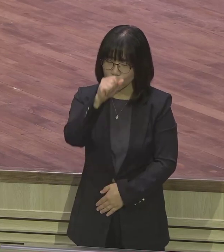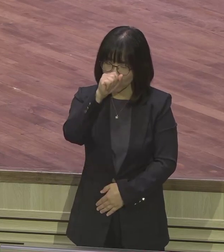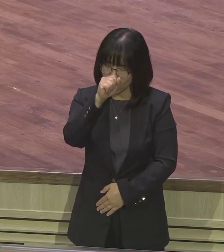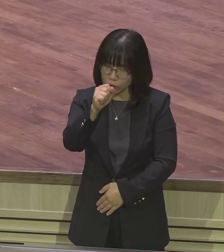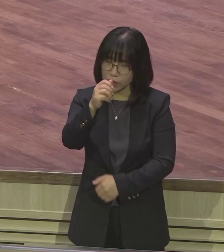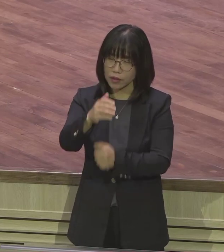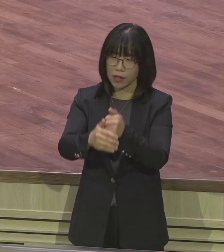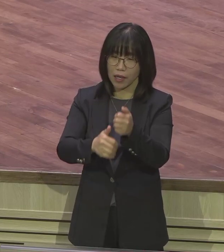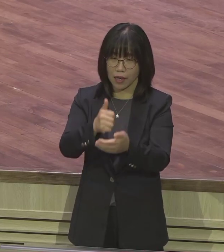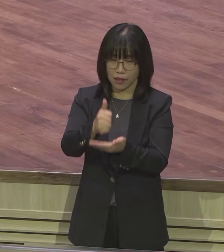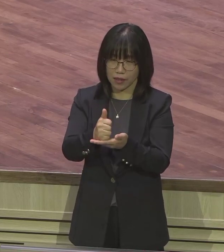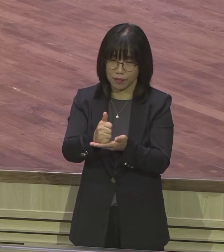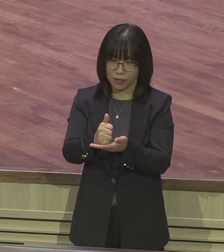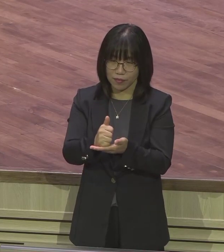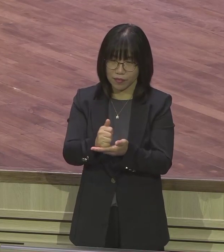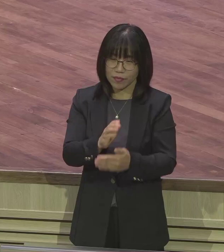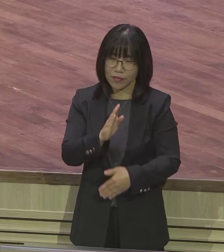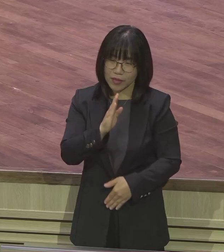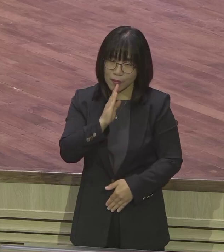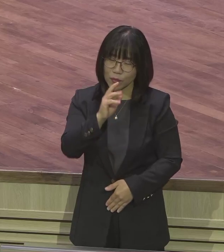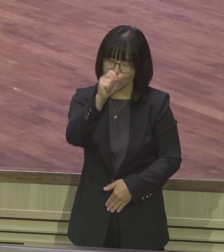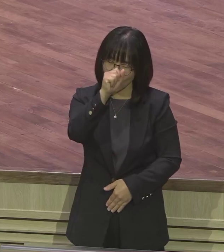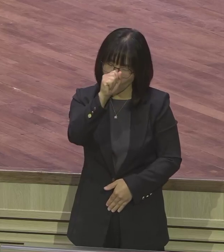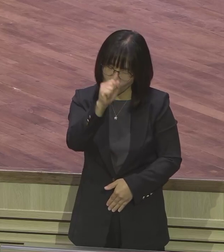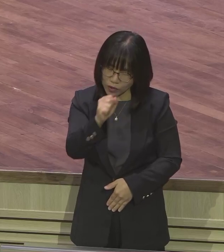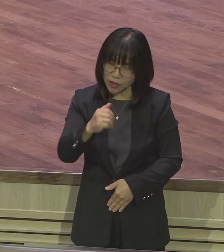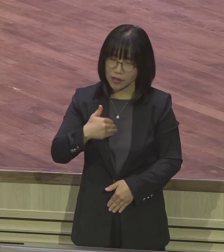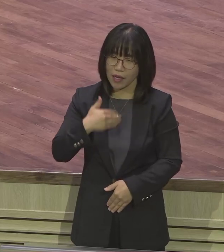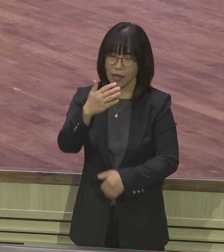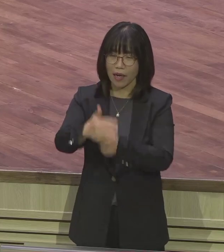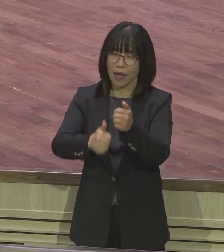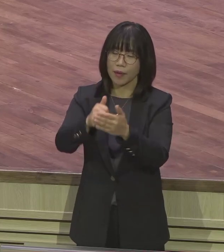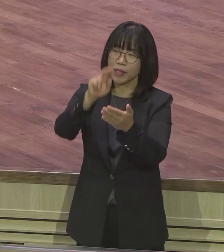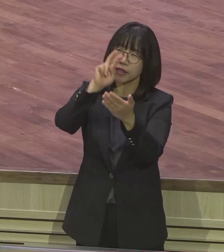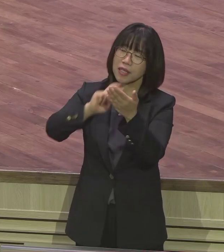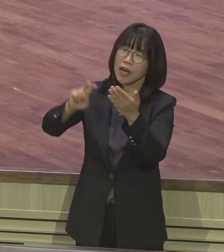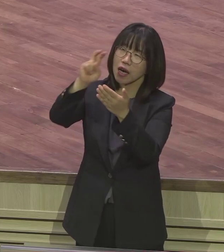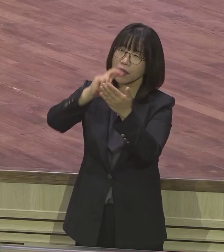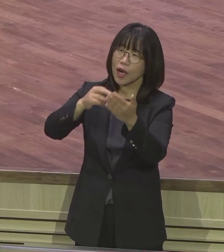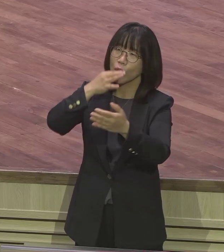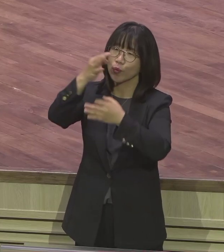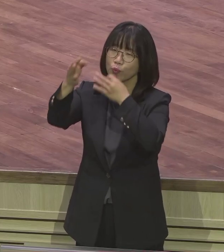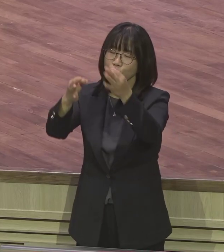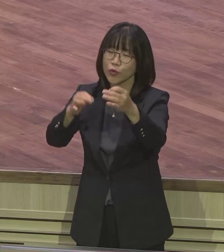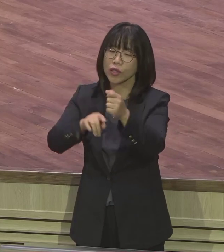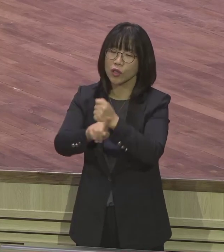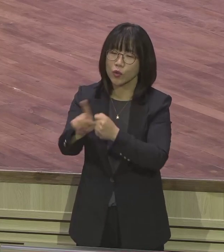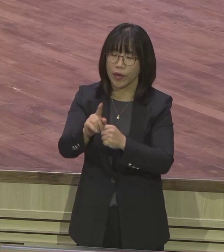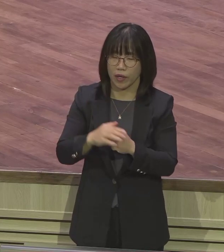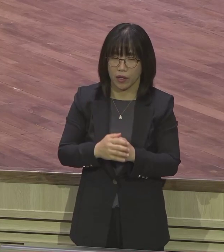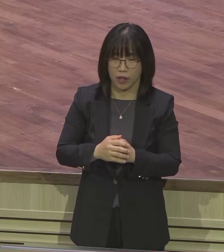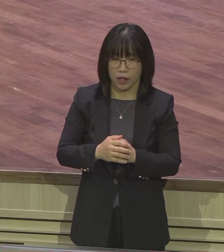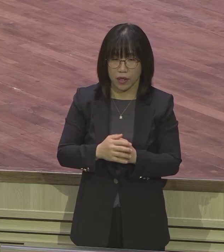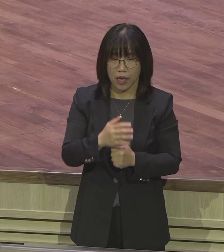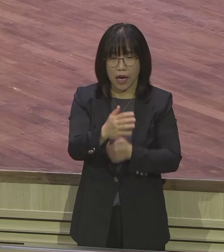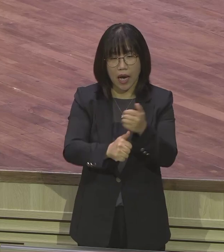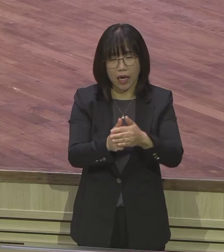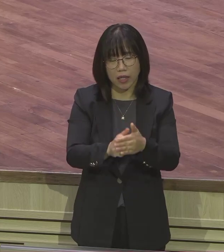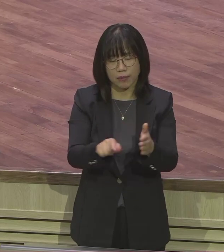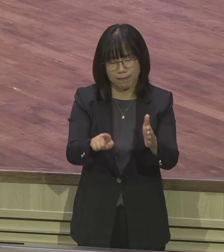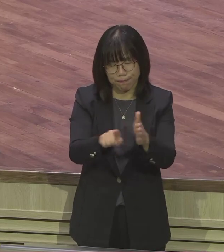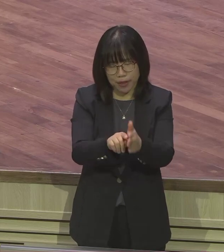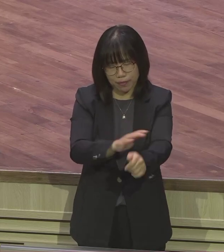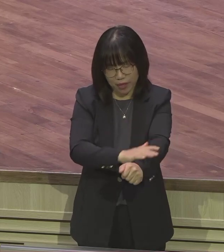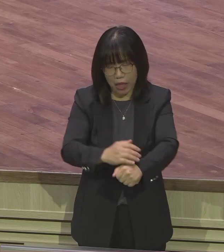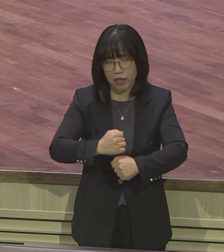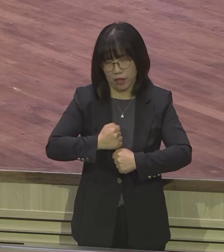좋으신 하나님 참 좋으신 나의 하나님을 찬양하는 이유가 뭔지 아시냐고요? 하나님이 신실하신 분이에요. 우리처럼